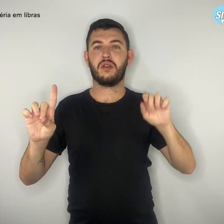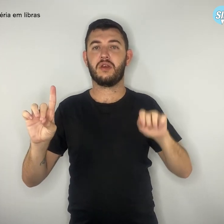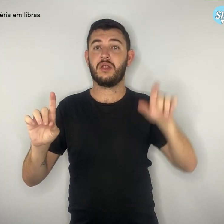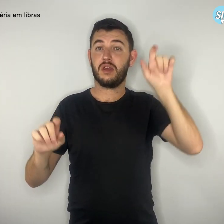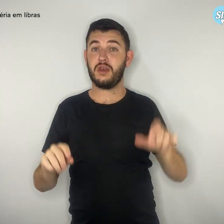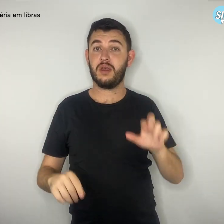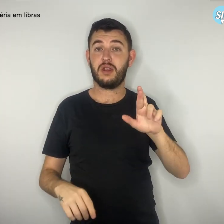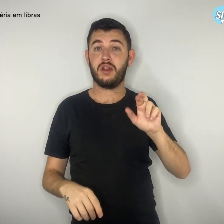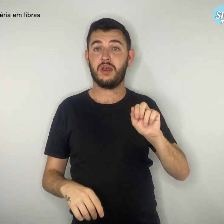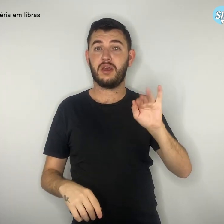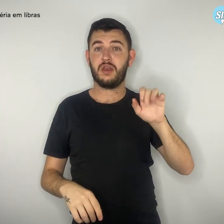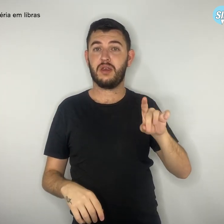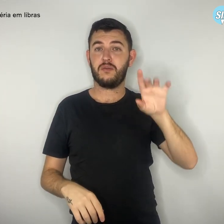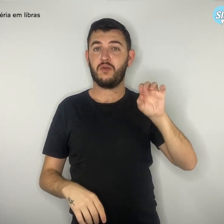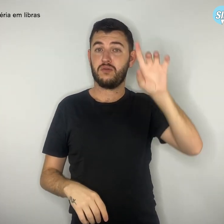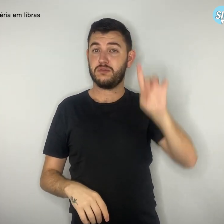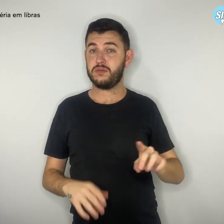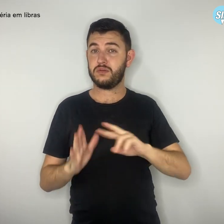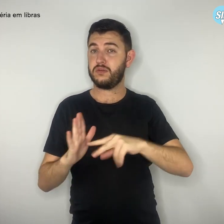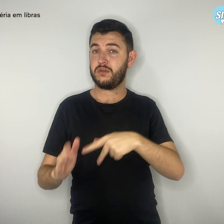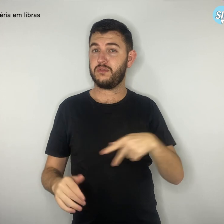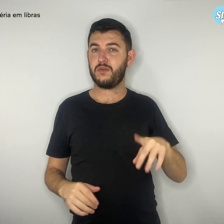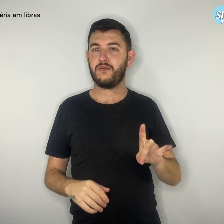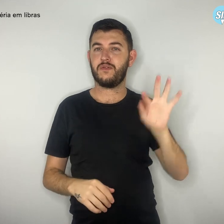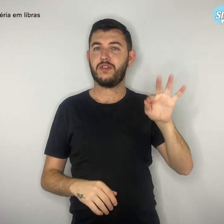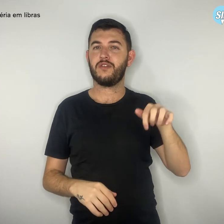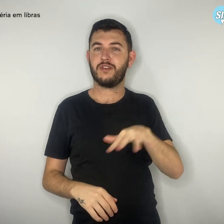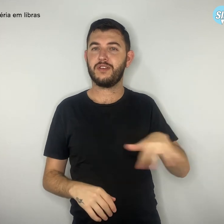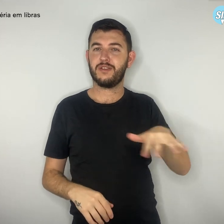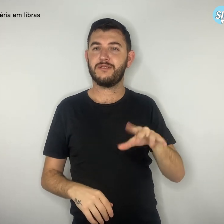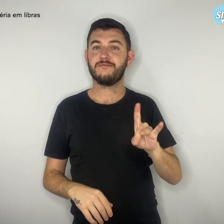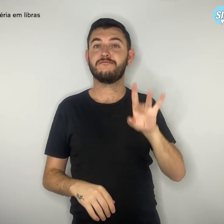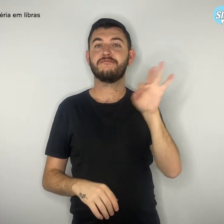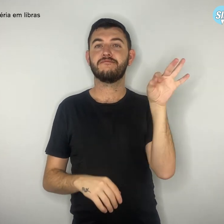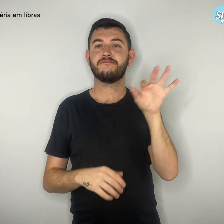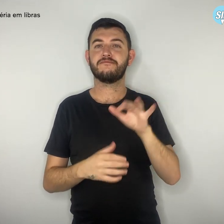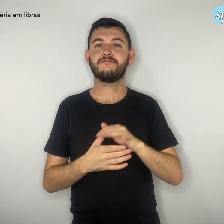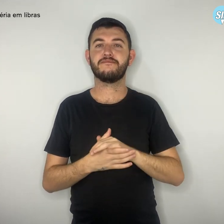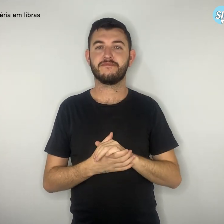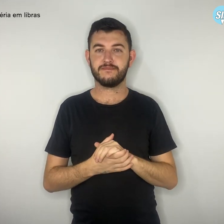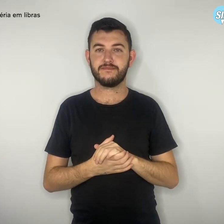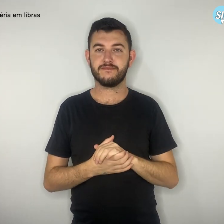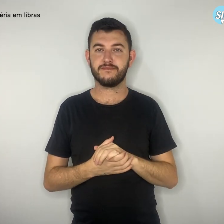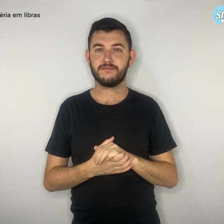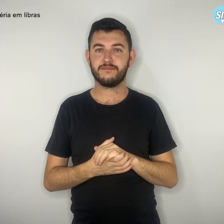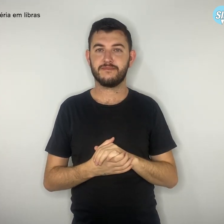moderada. Raimundo Camir é diretor do Sindicato dos Professores no Distrito Federal.